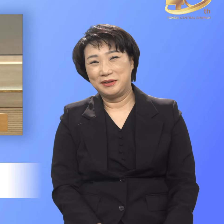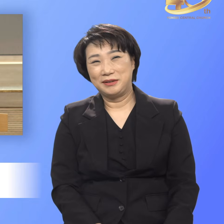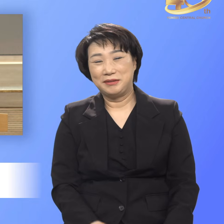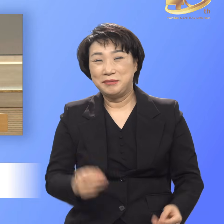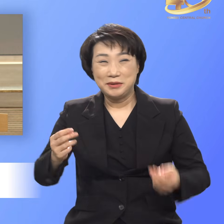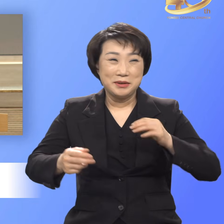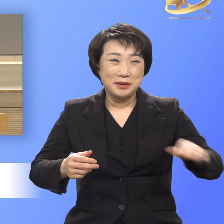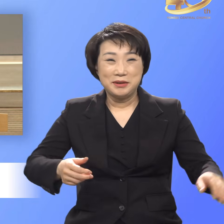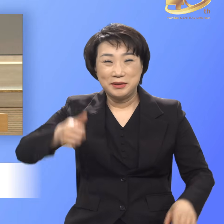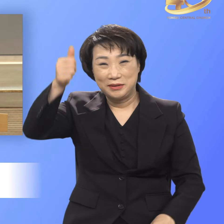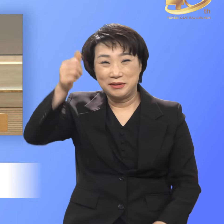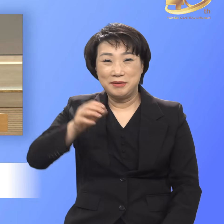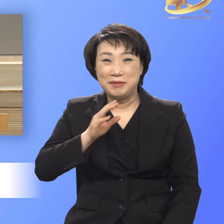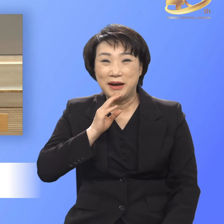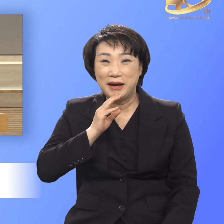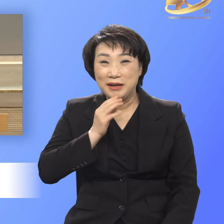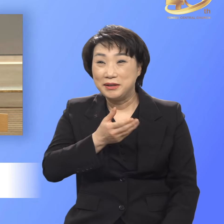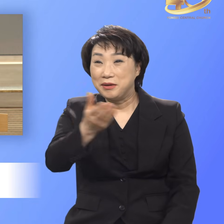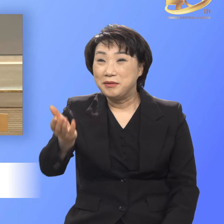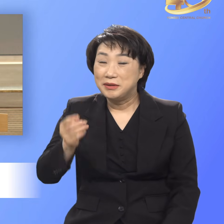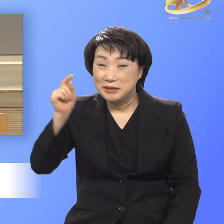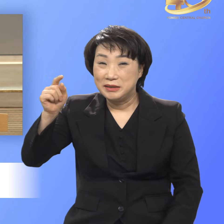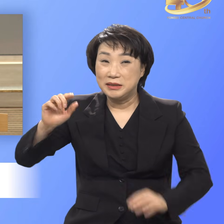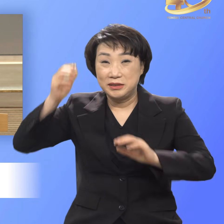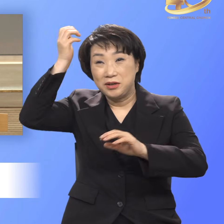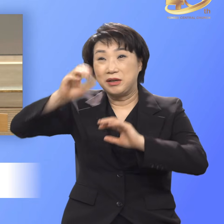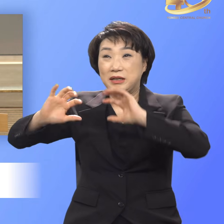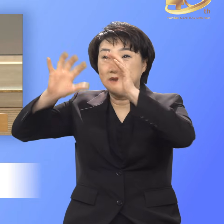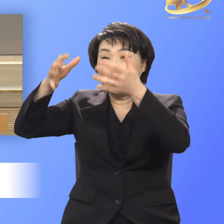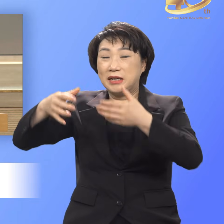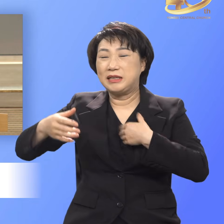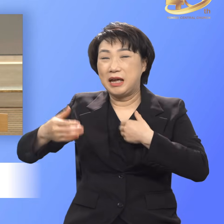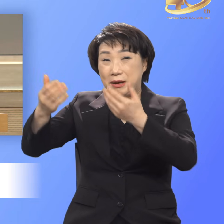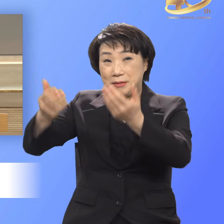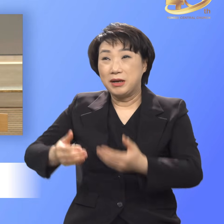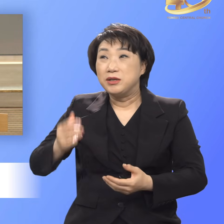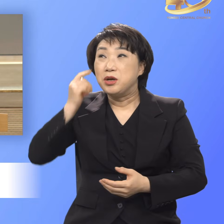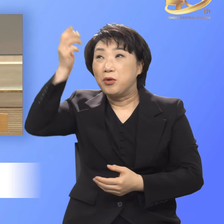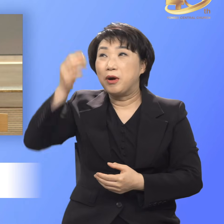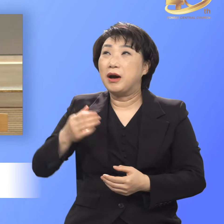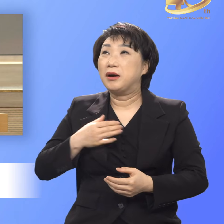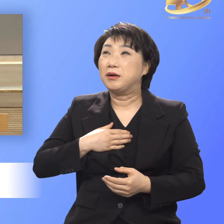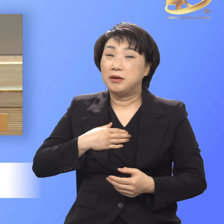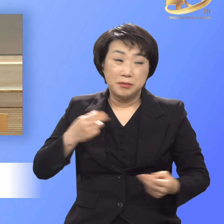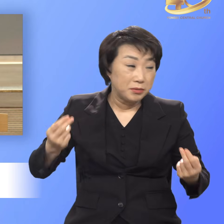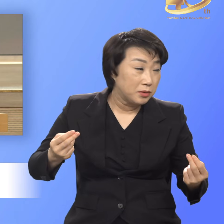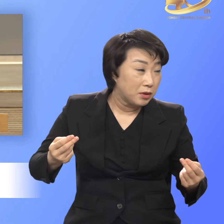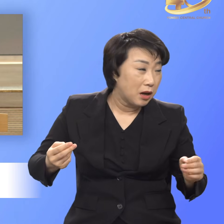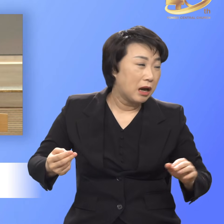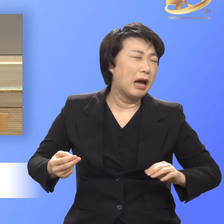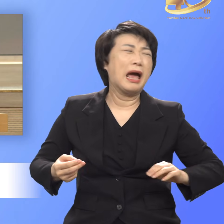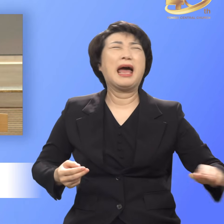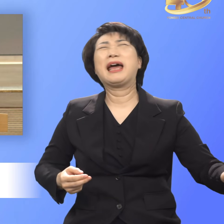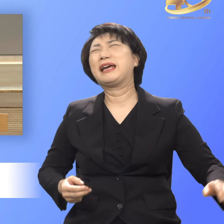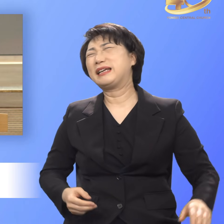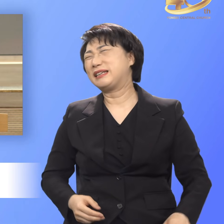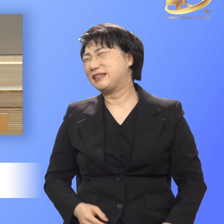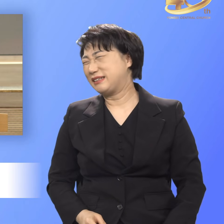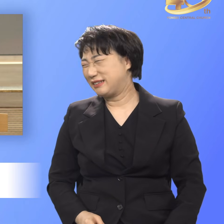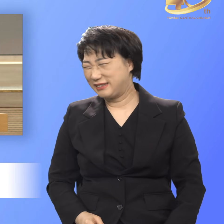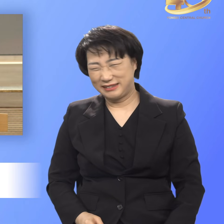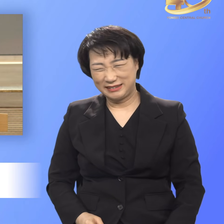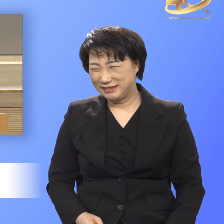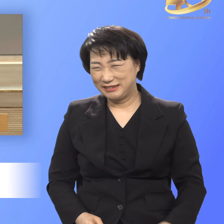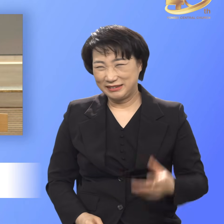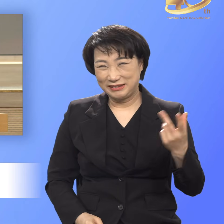비교할 수 없다는 것은 그 영적 세계 속에서 내가 받을 영광과 볼 때 이건 쳐다볼 가치도 없다는